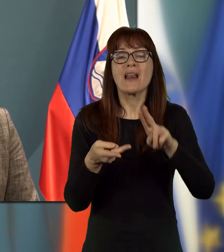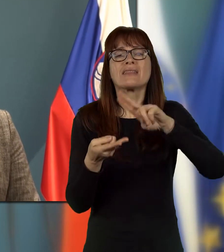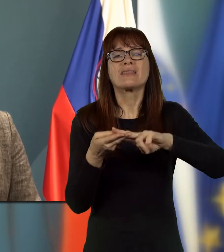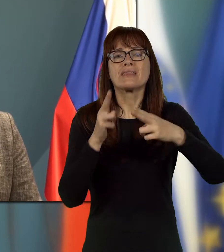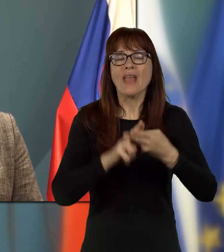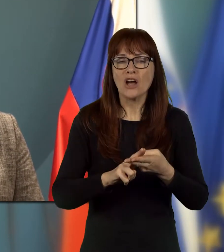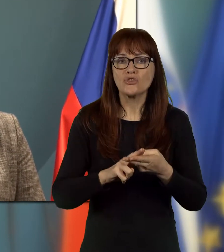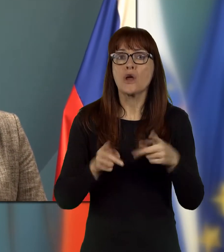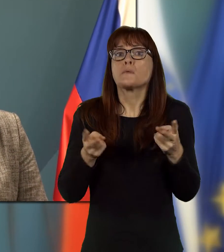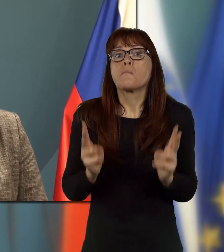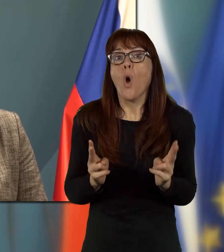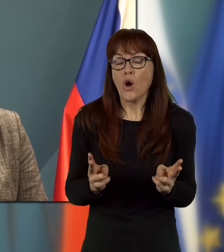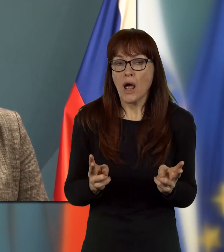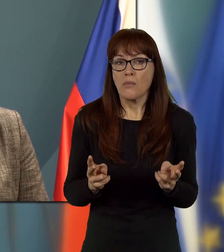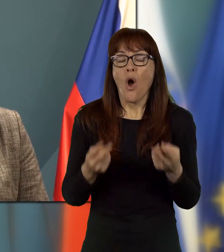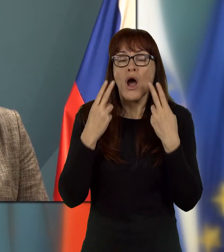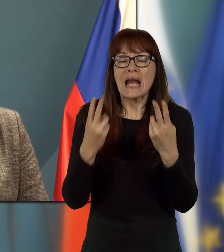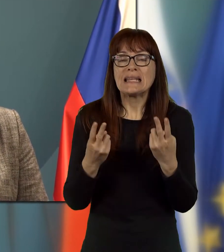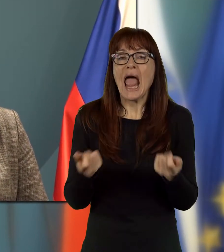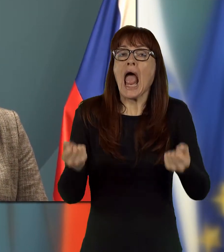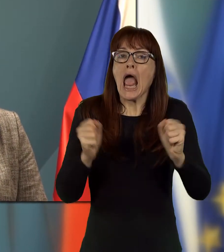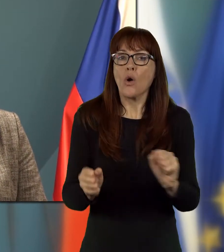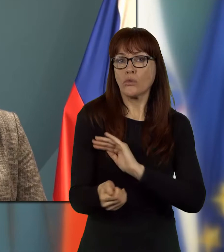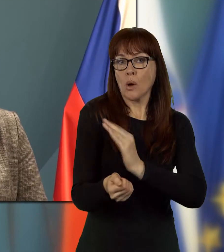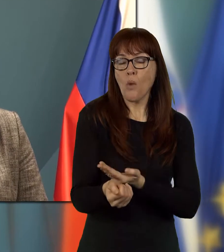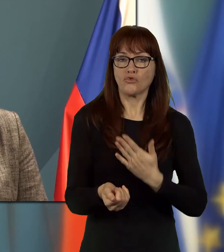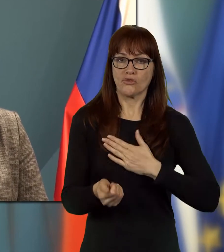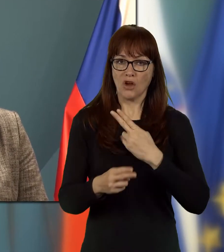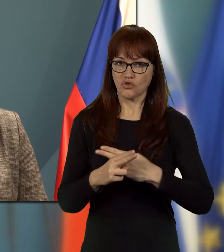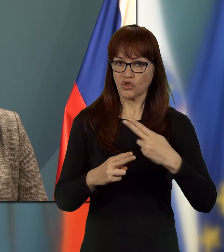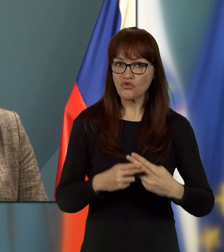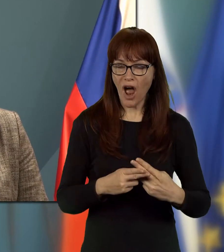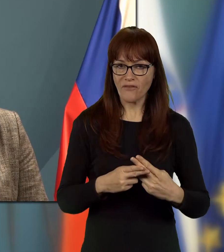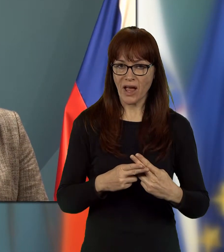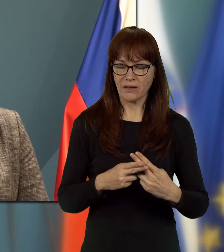na način, ki ga zmoremo glede na ekonomsko moč naše države.